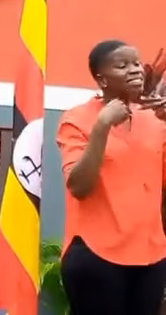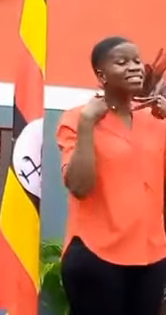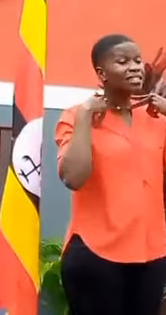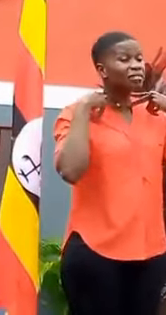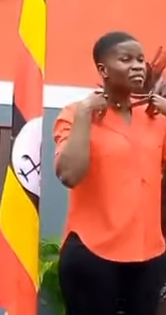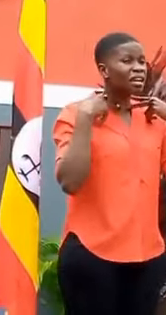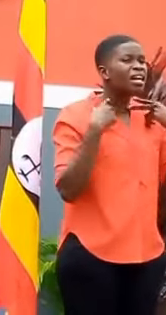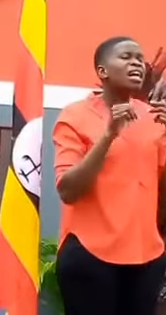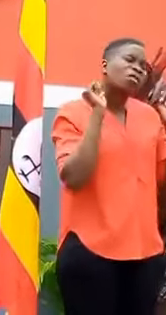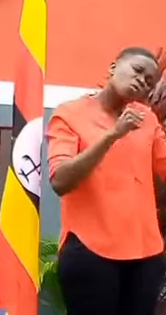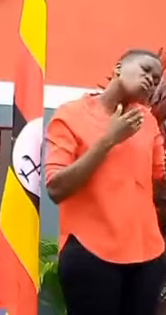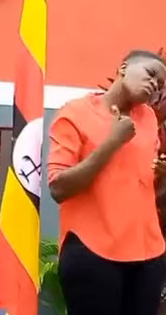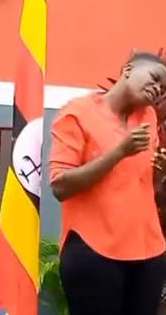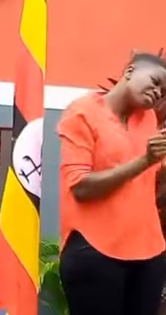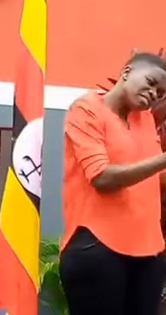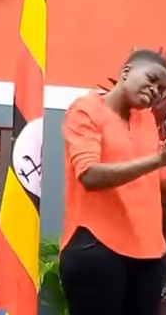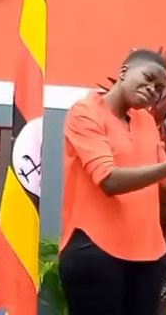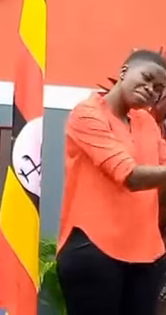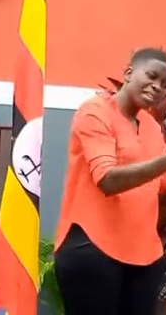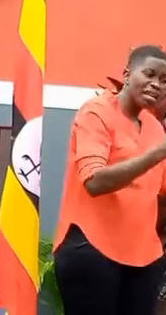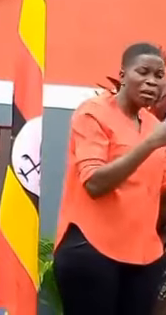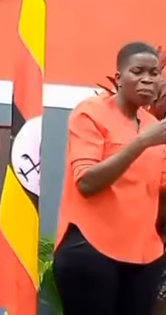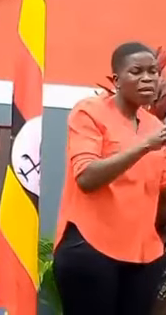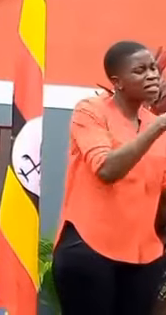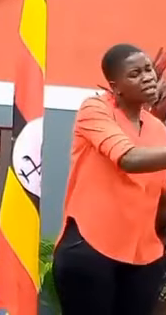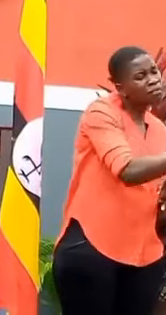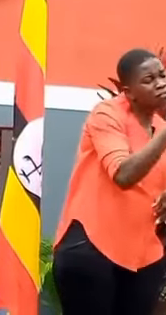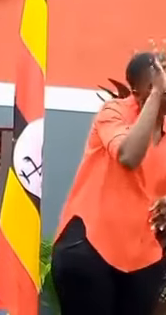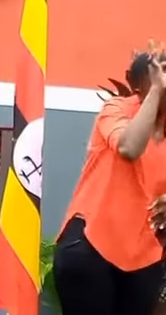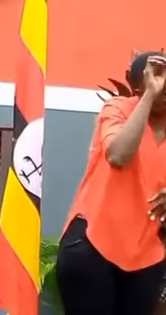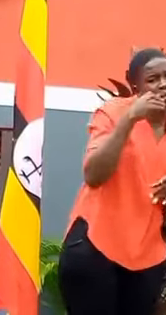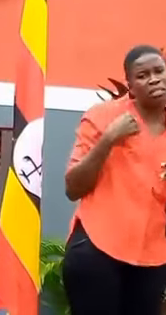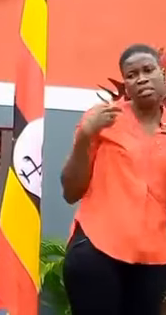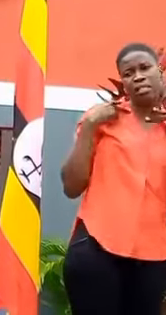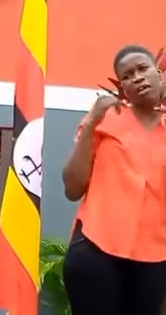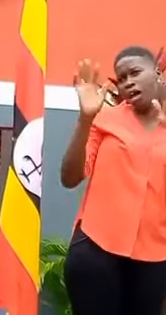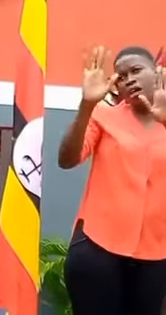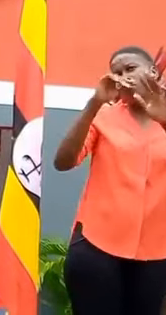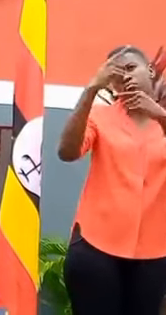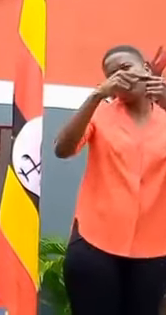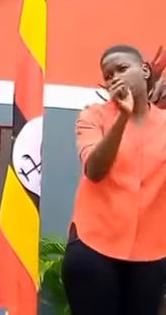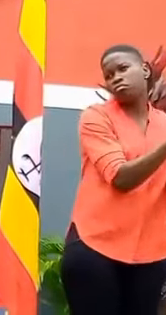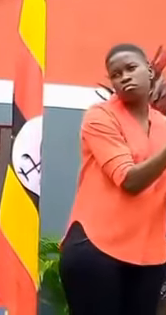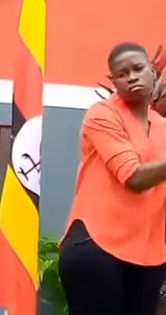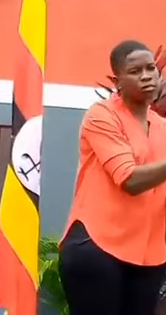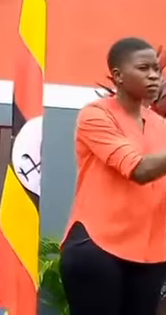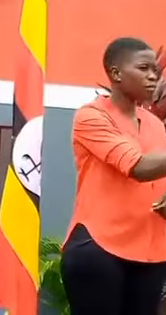bamanyi nti baddu kati bangi ku bannaffe tebamanyi nti basireefu tebamanyi nti baddu